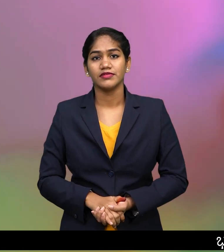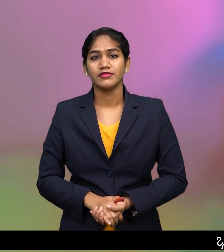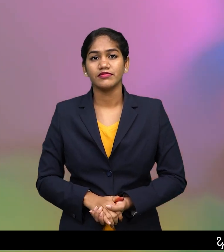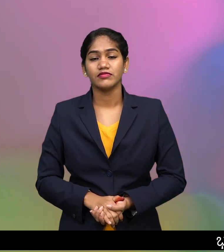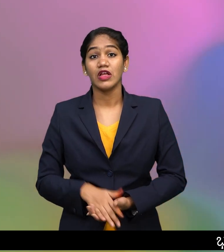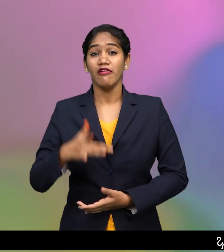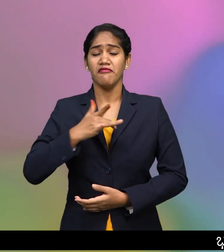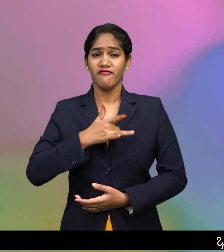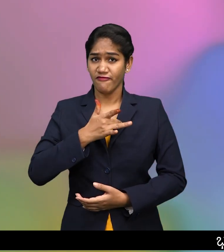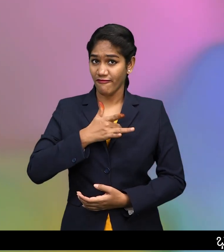ಭಾವನೆಗಳು,